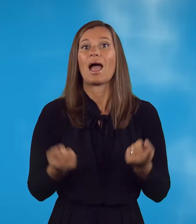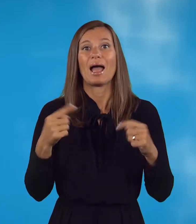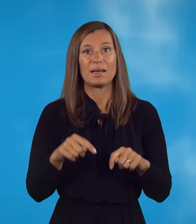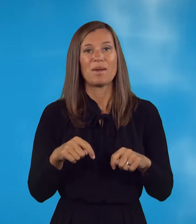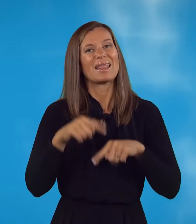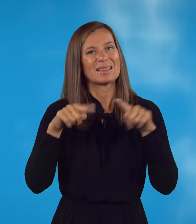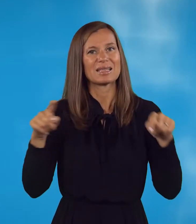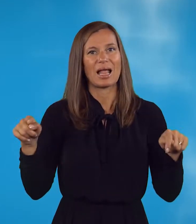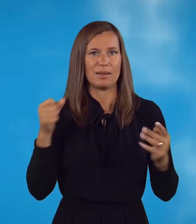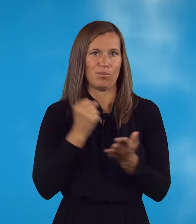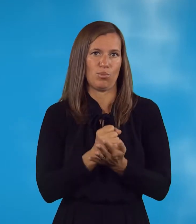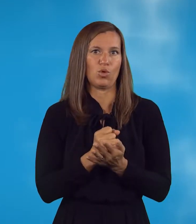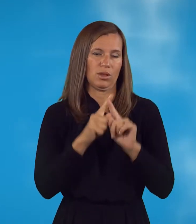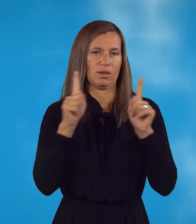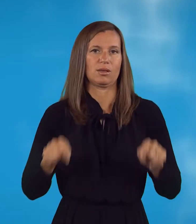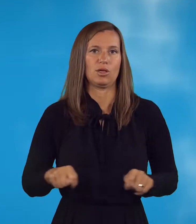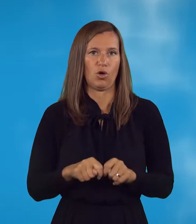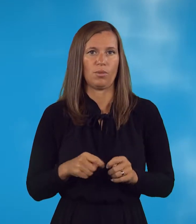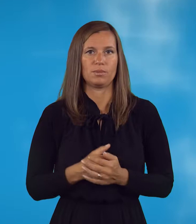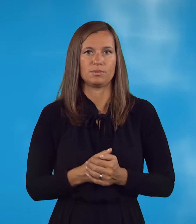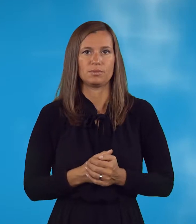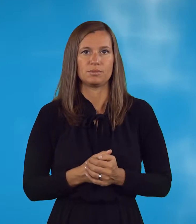ali z digitalnim potrdilom.